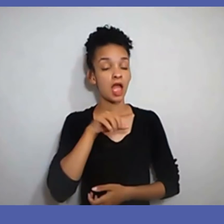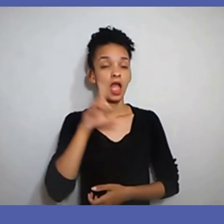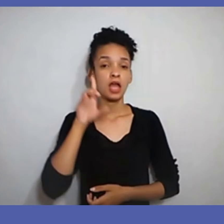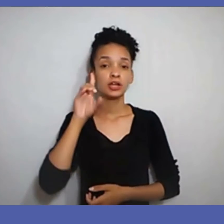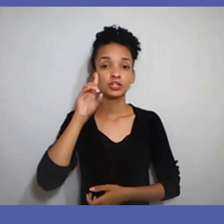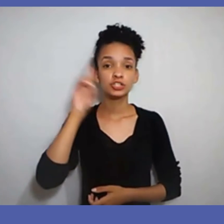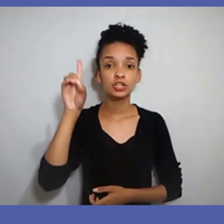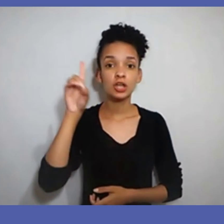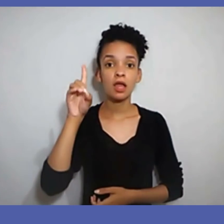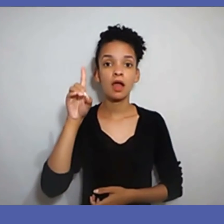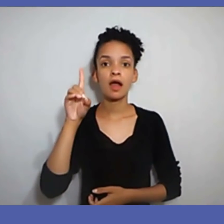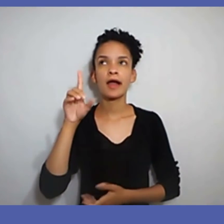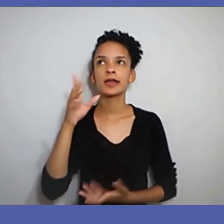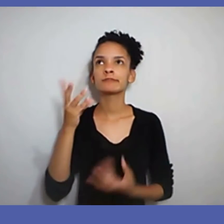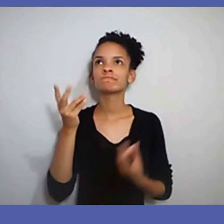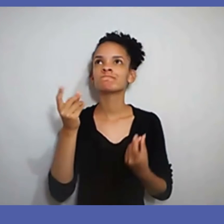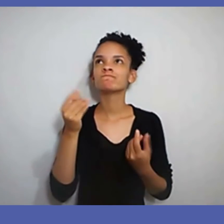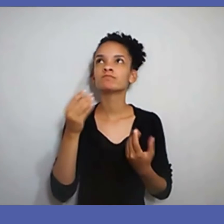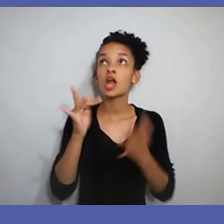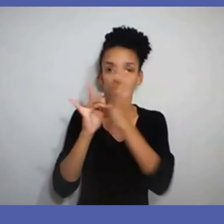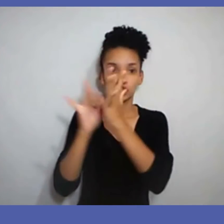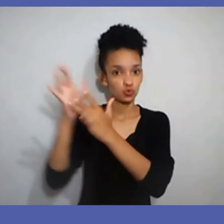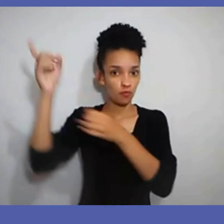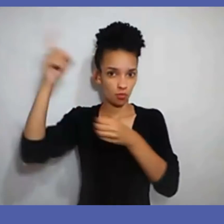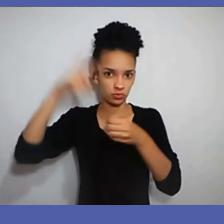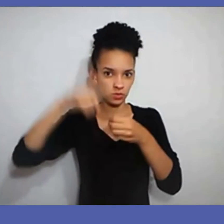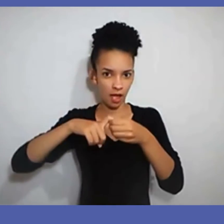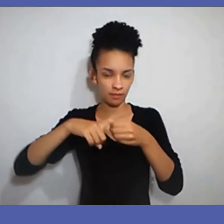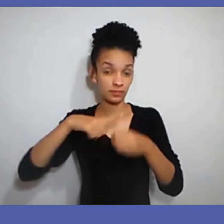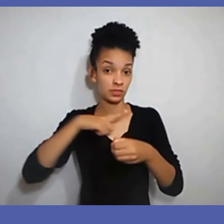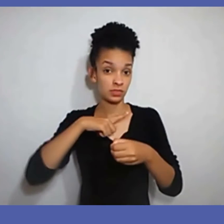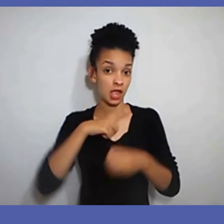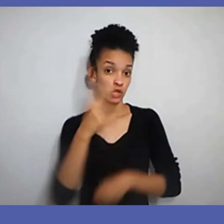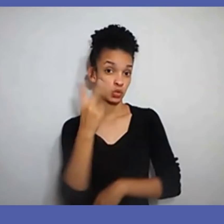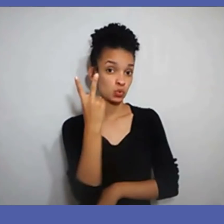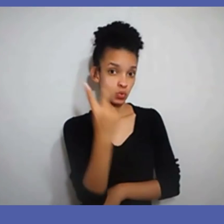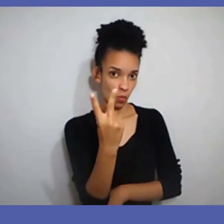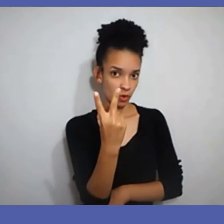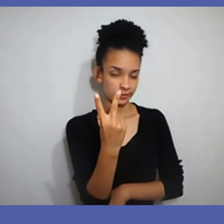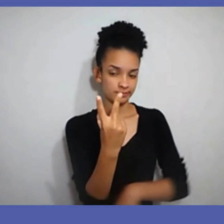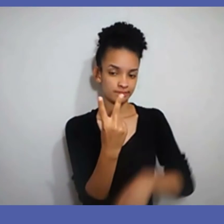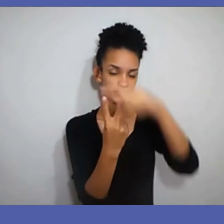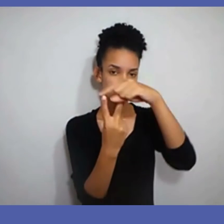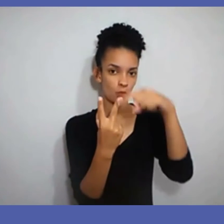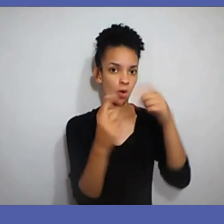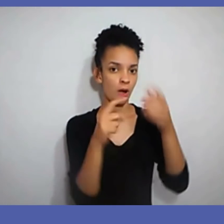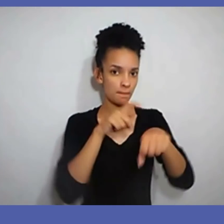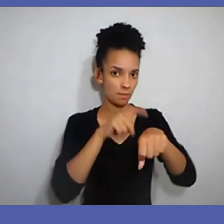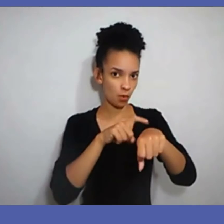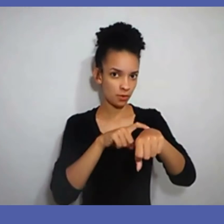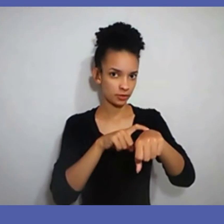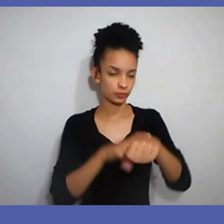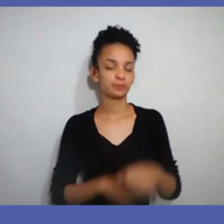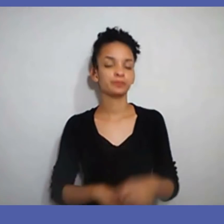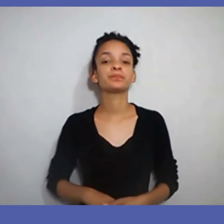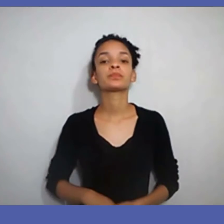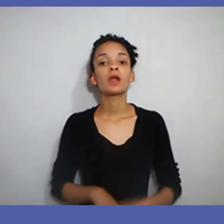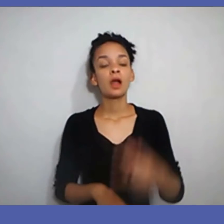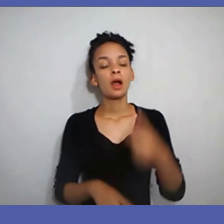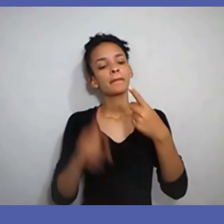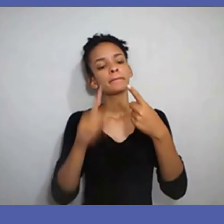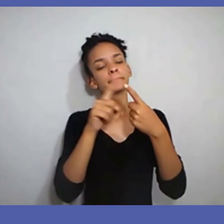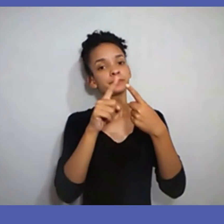Senhor. Ele vem em dois momentos, tem dois aspectos. A vinda secreta,